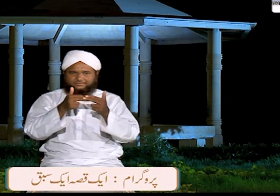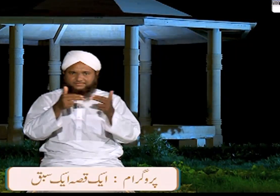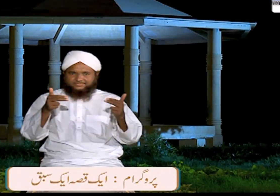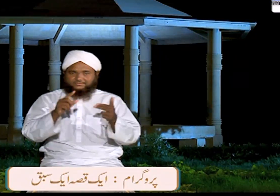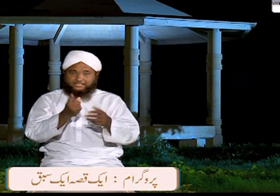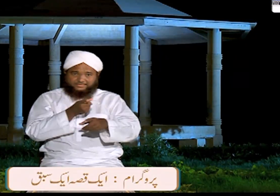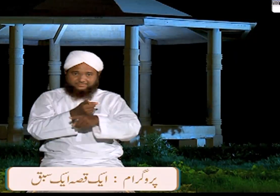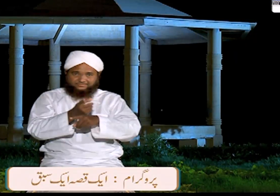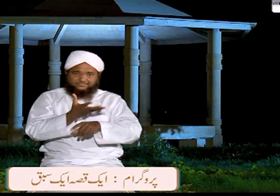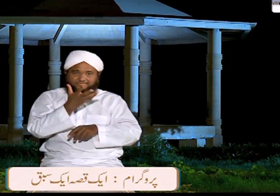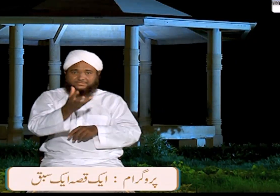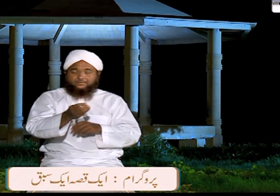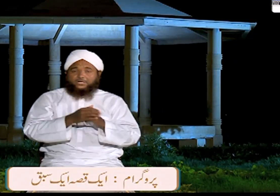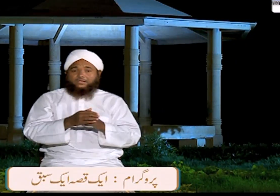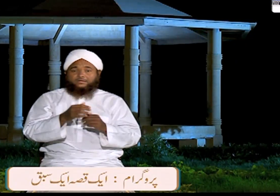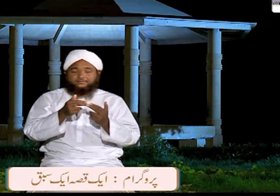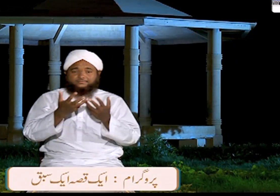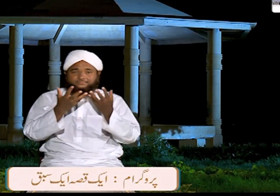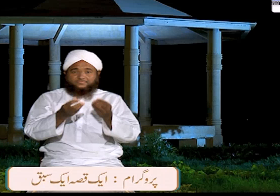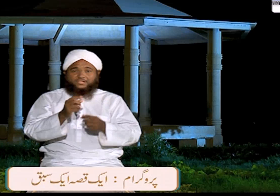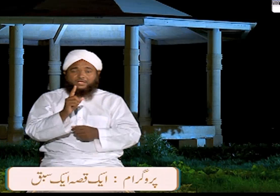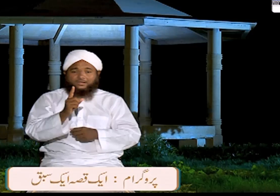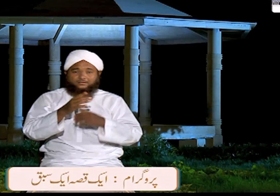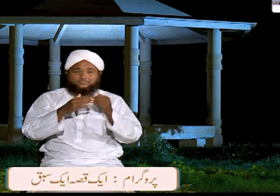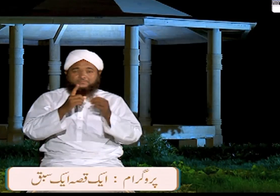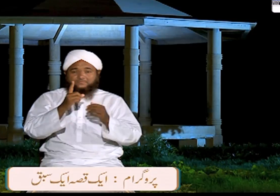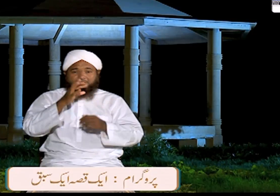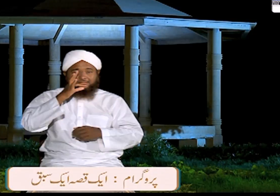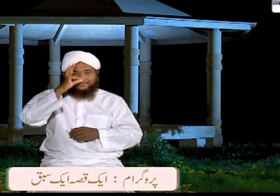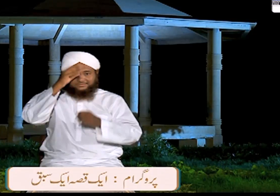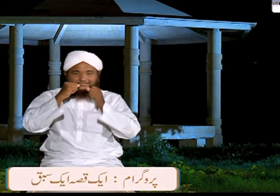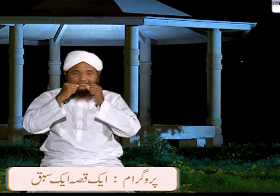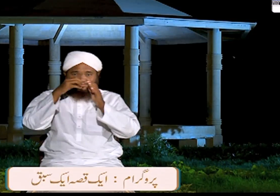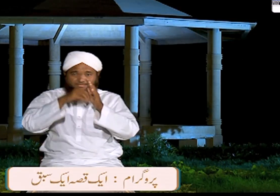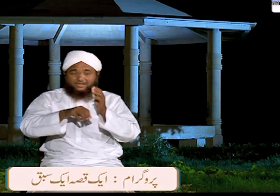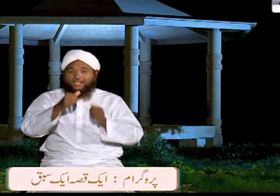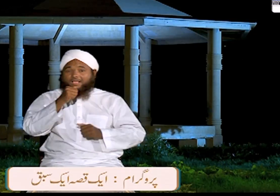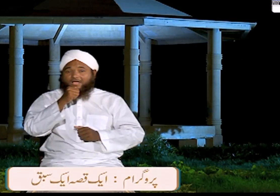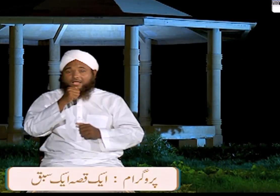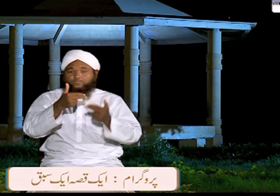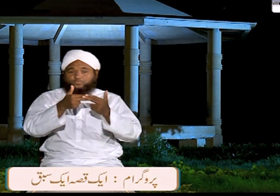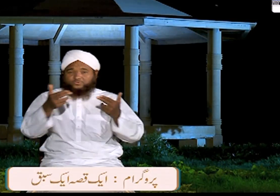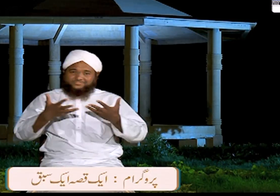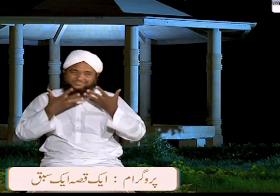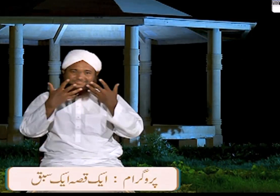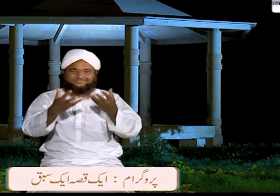سامنے اللہ پاک کے آخری نبی صل اللہ علیہ وآلہ وسلم کے والد گرامی کا واقعہ بیان کریں گے